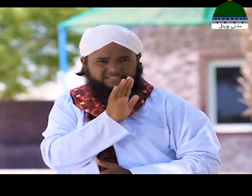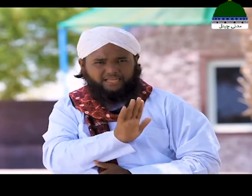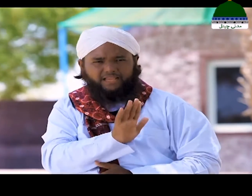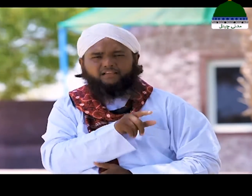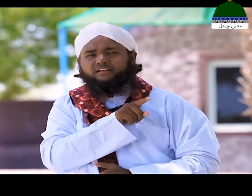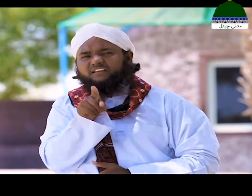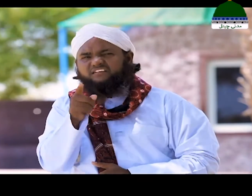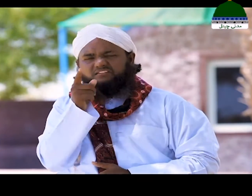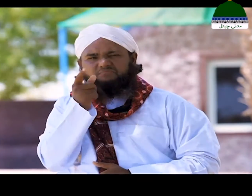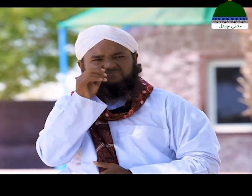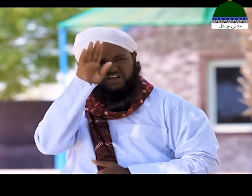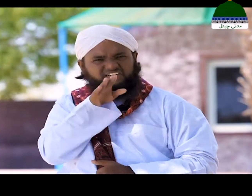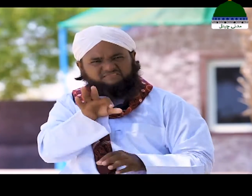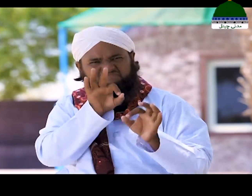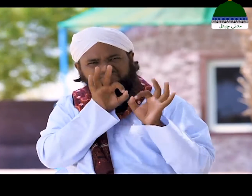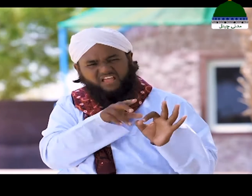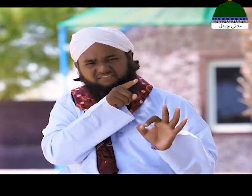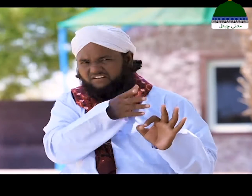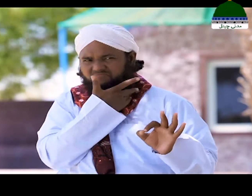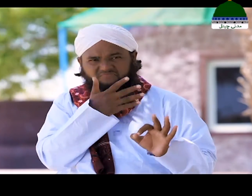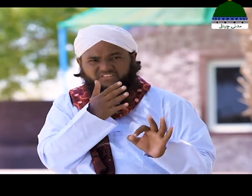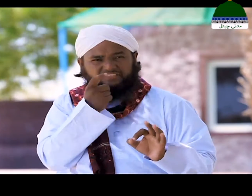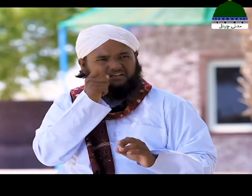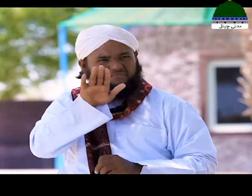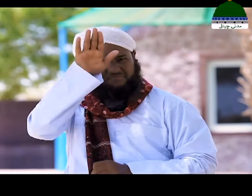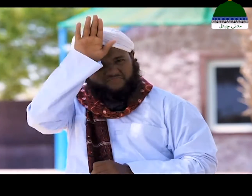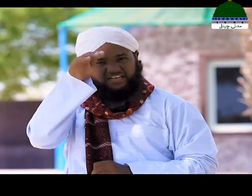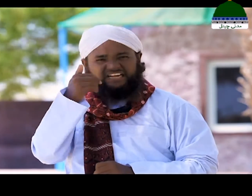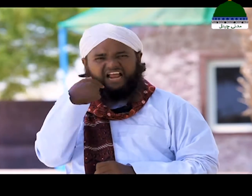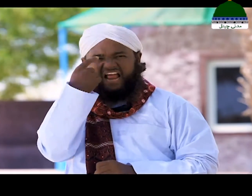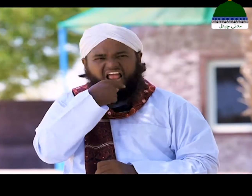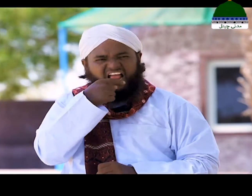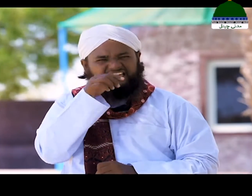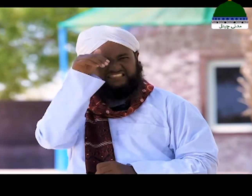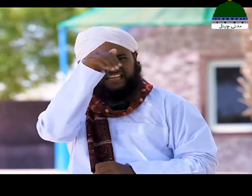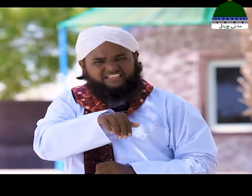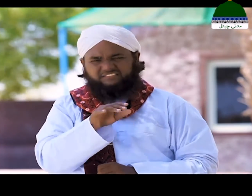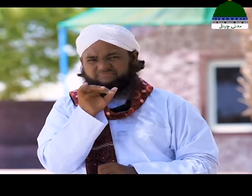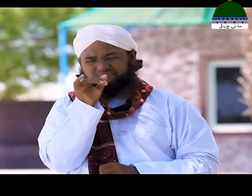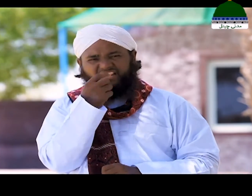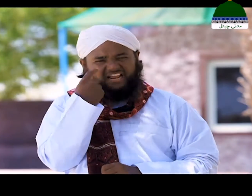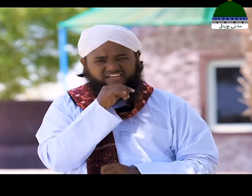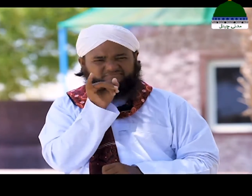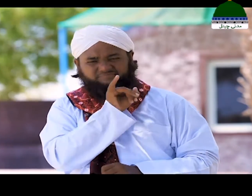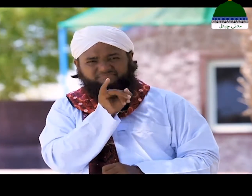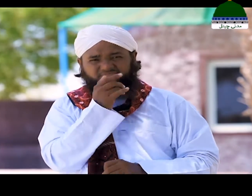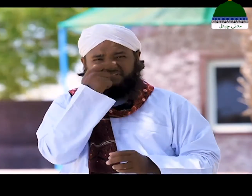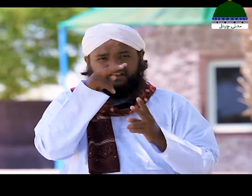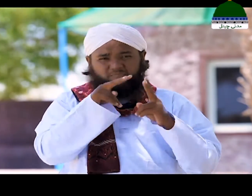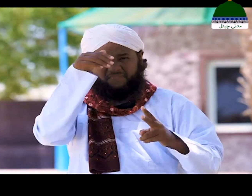سے نفرت کرتا ہے اور کہتا ہے کہ بادشاہ کو گندا دہنی یعنی منہ سے بدبو آنے کا مرض لاحق ہے۔